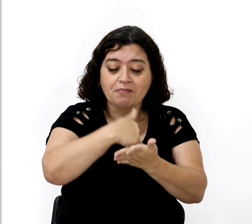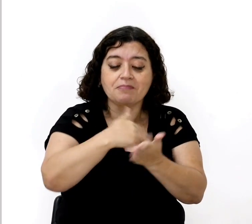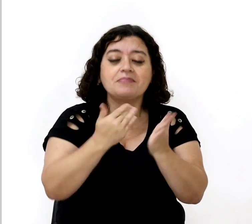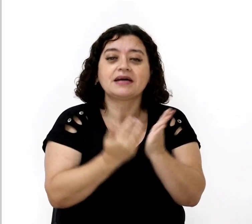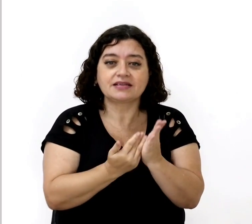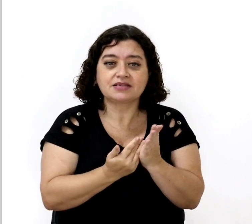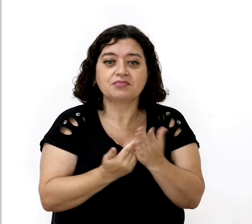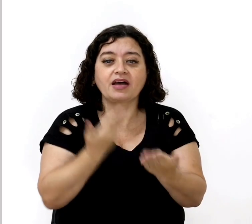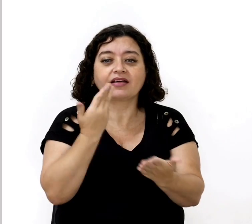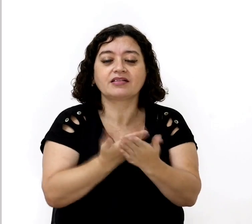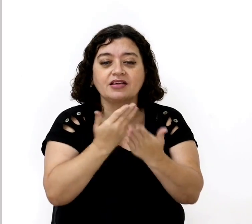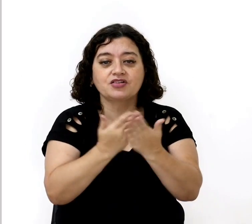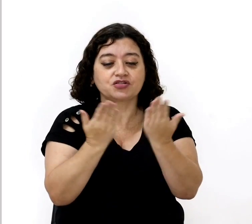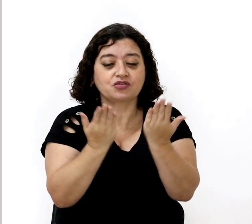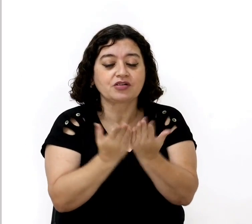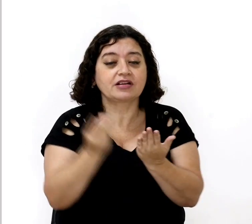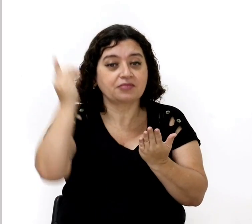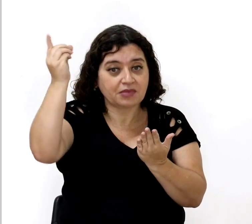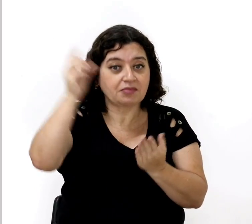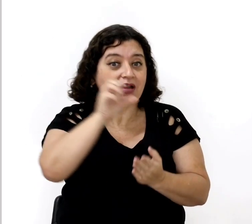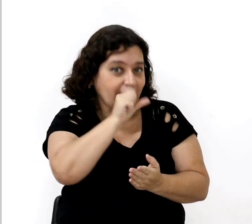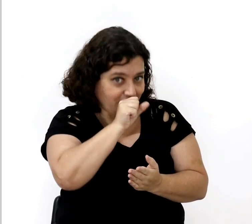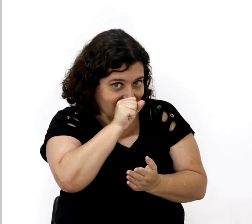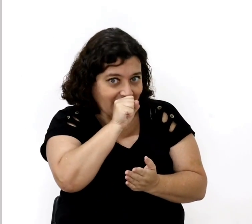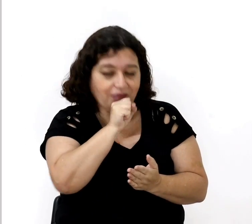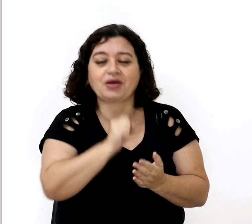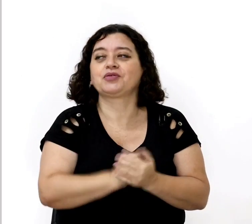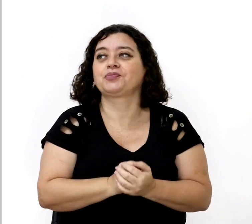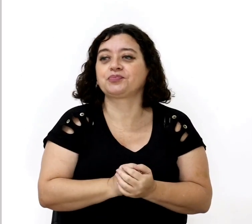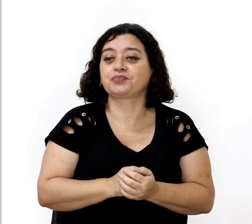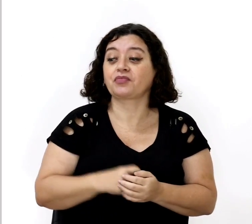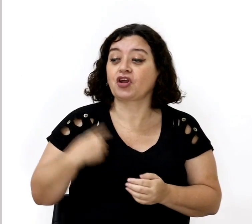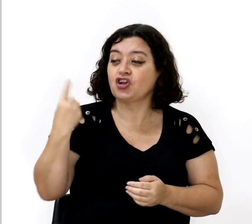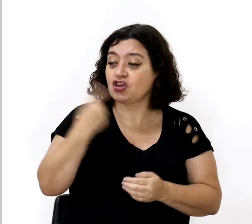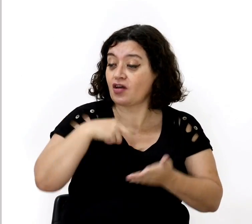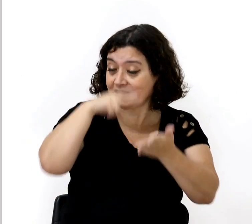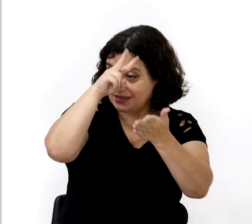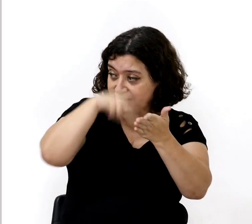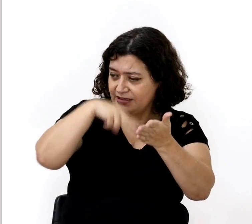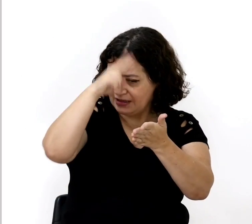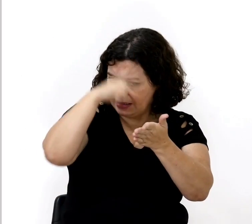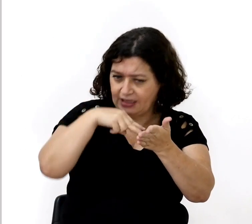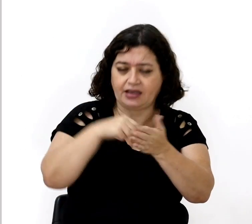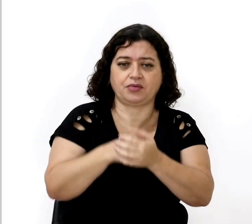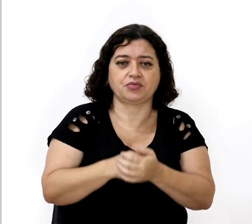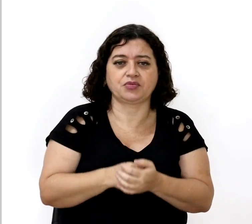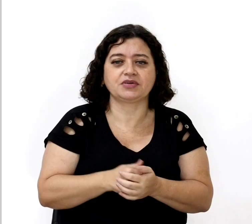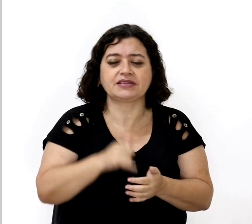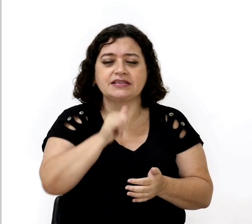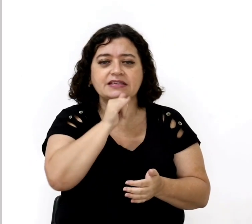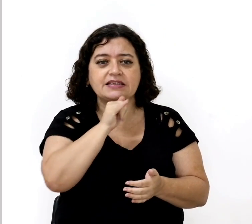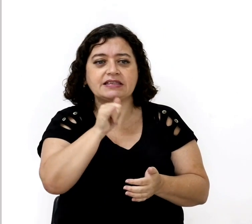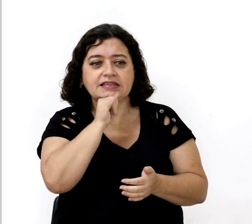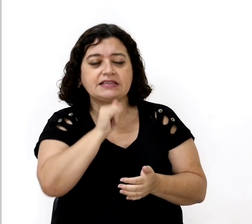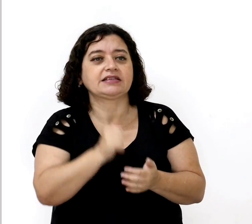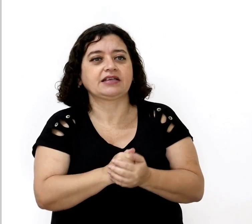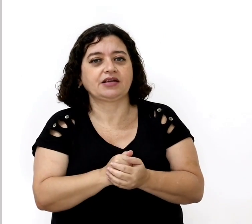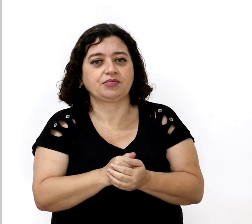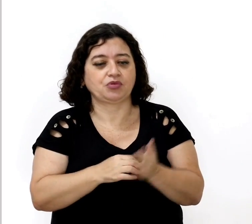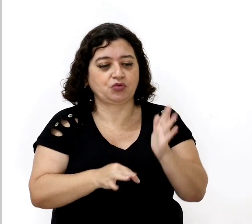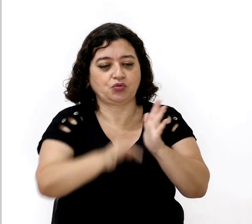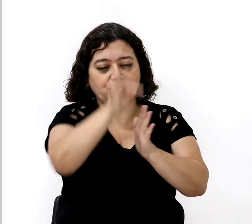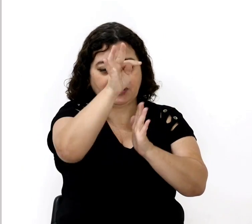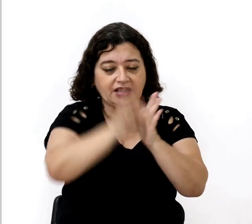a participação da sua escola bíblica no sábado, né? Quando a gente lê, por exemplo, pastor Alain, aqui o primeiro comentário e